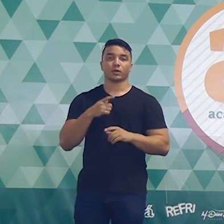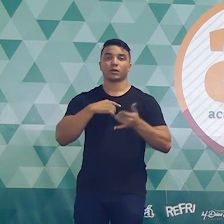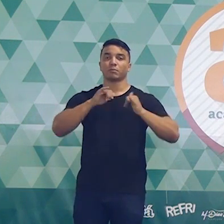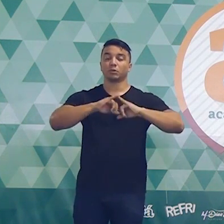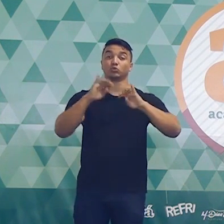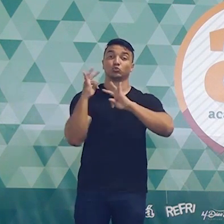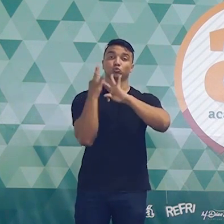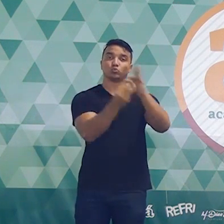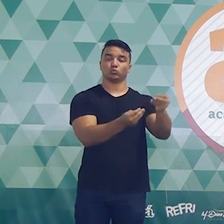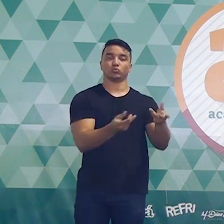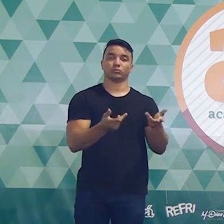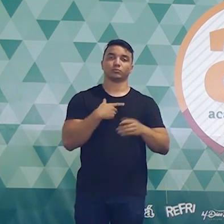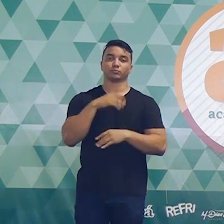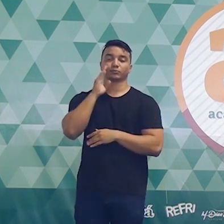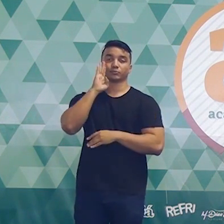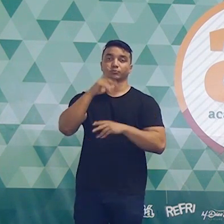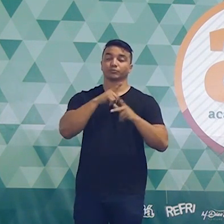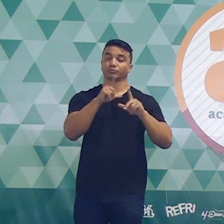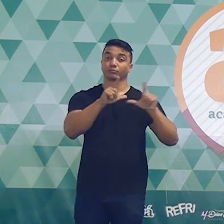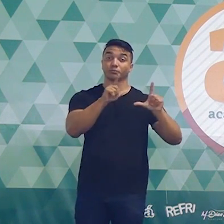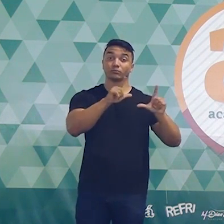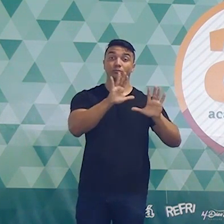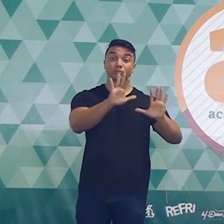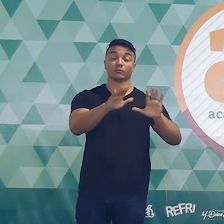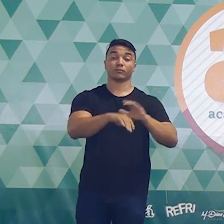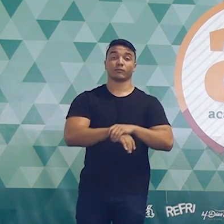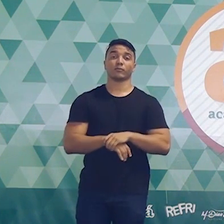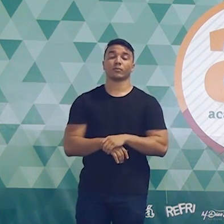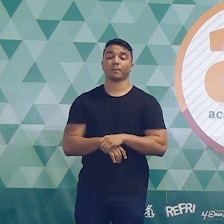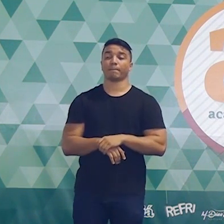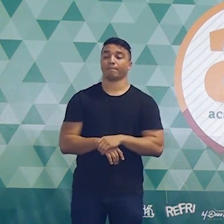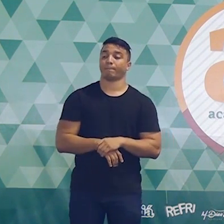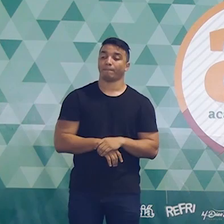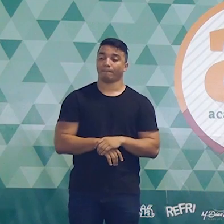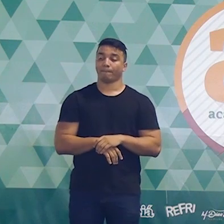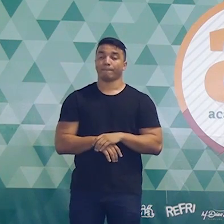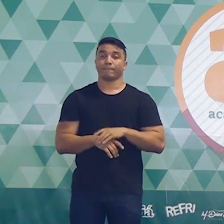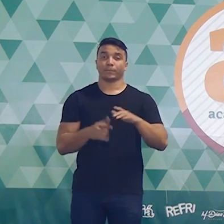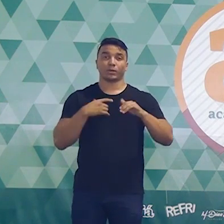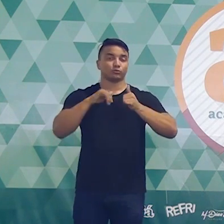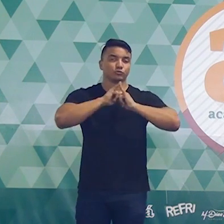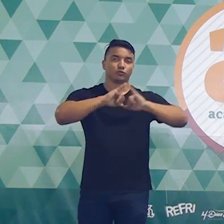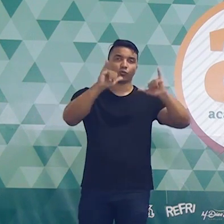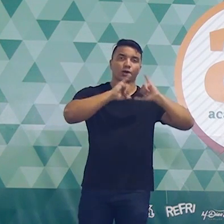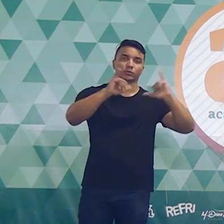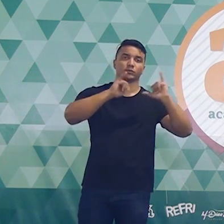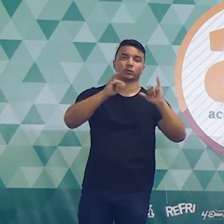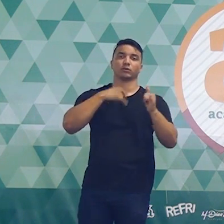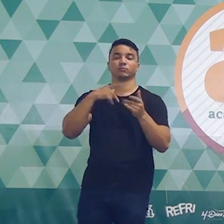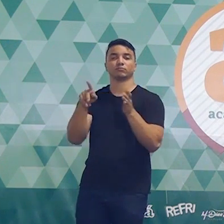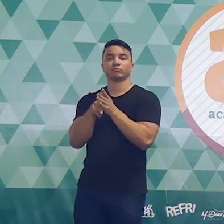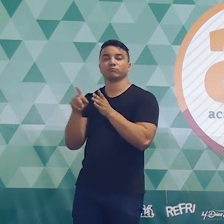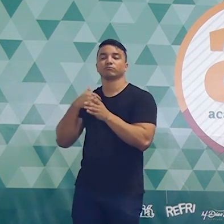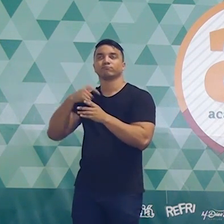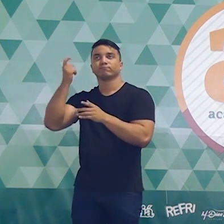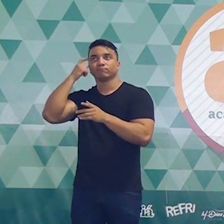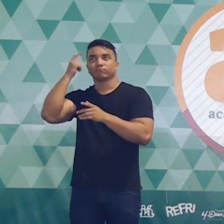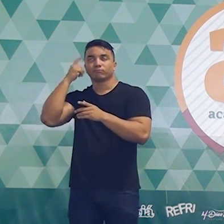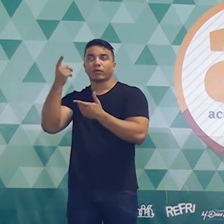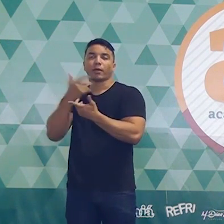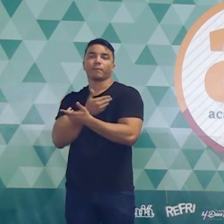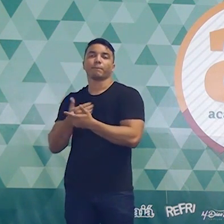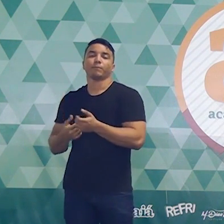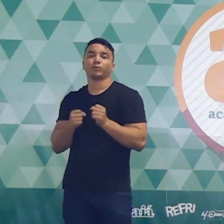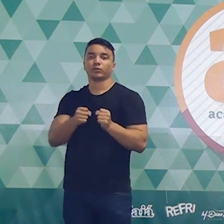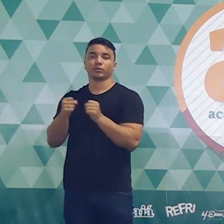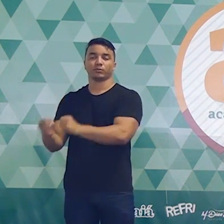isso, entende? Tá bom? Então o papel da imprensa é colaborar com a divulgação de campanhas de conscientização do poder